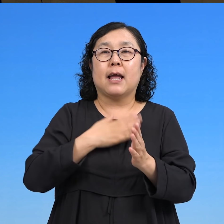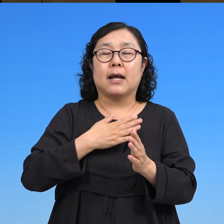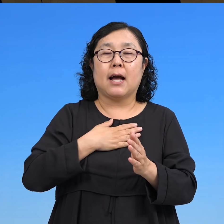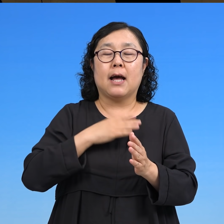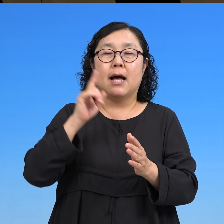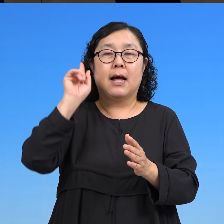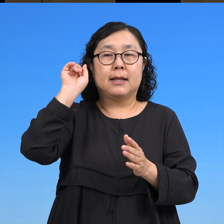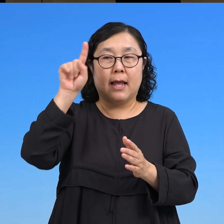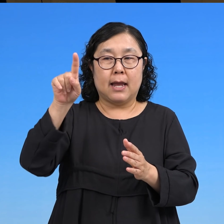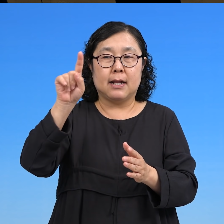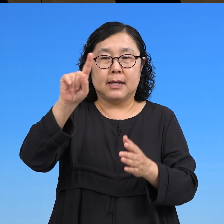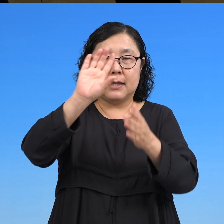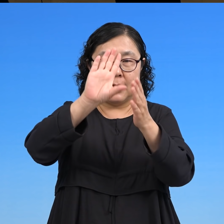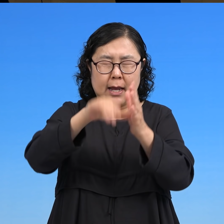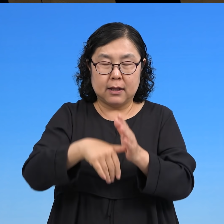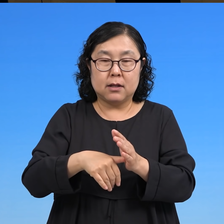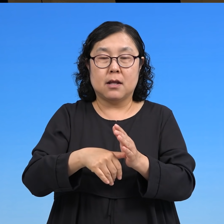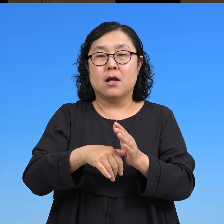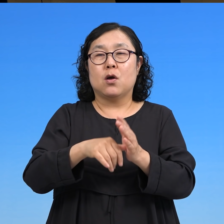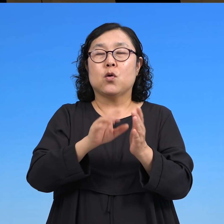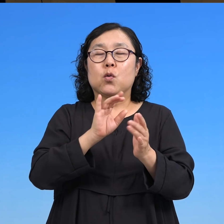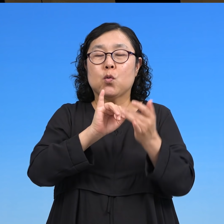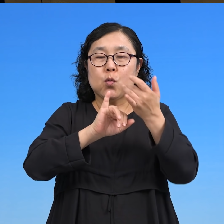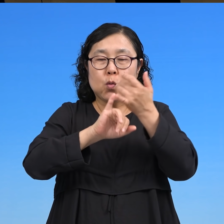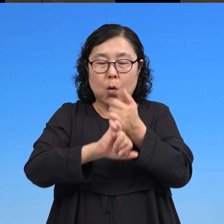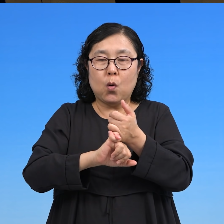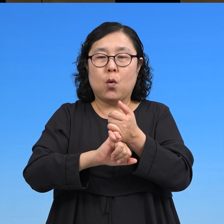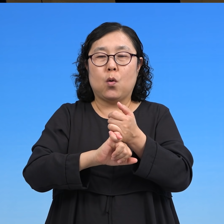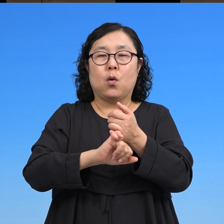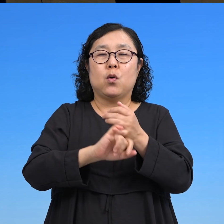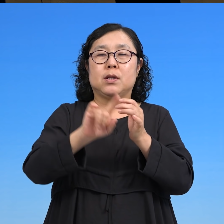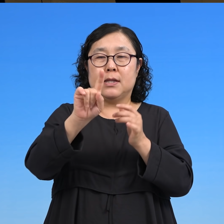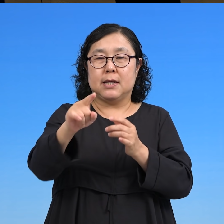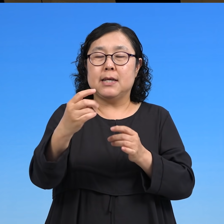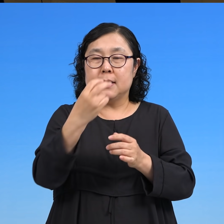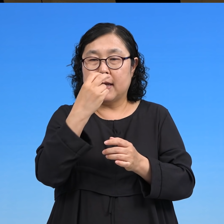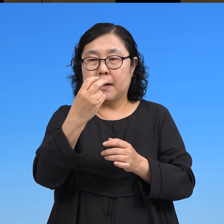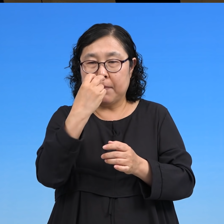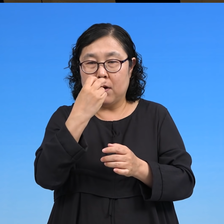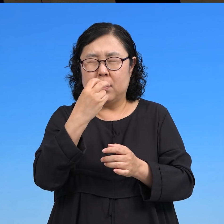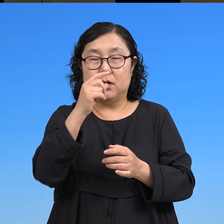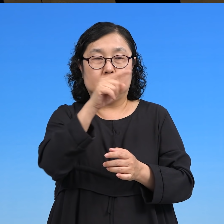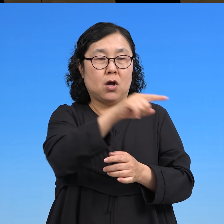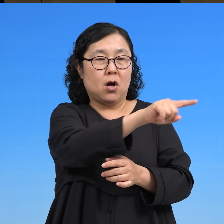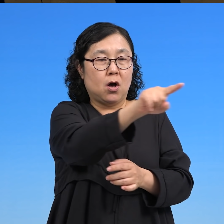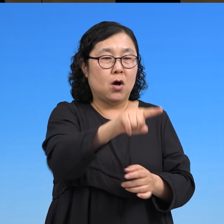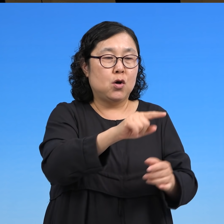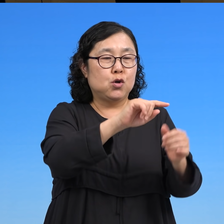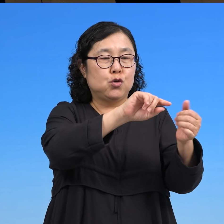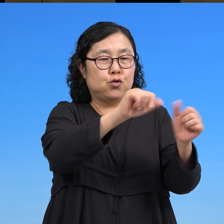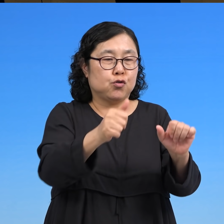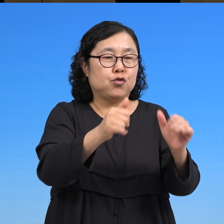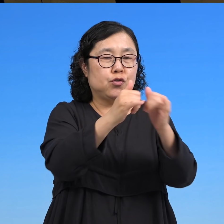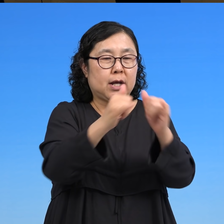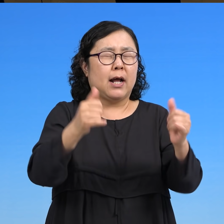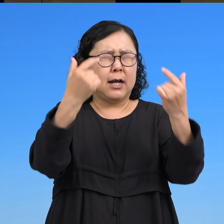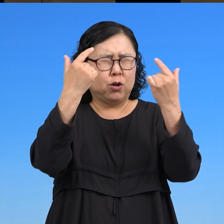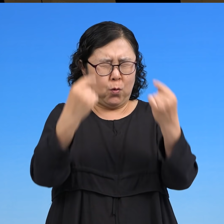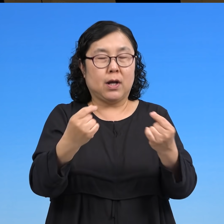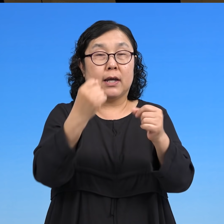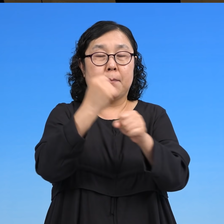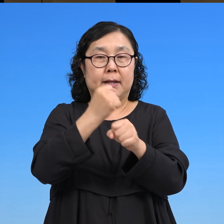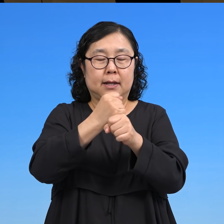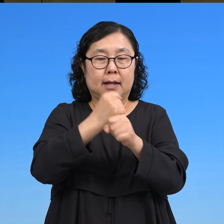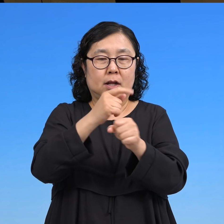보내어 이르되 내가 내일 이맘때에는 반드시 내 생명을 저 사람들 중 한 사람의 생명과 같게 하리라. 암살하겠다는